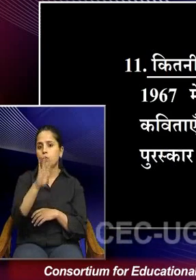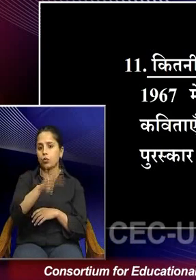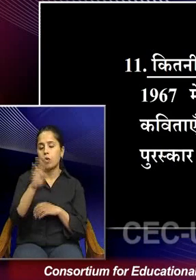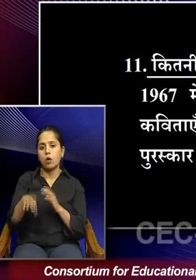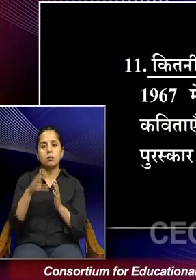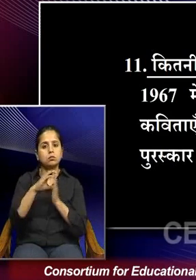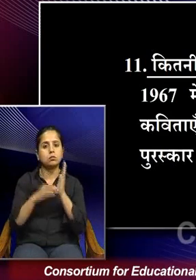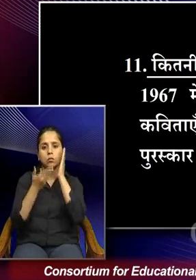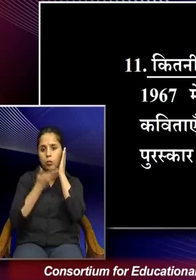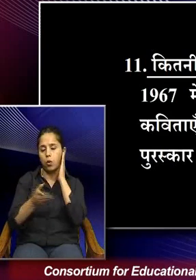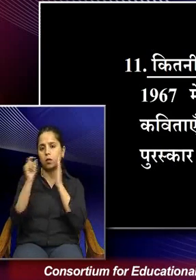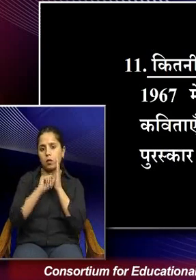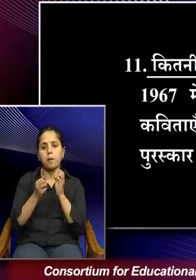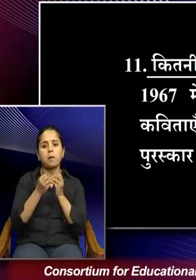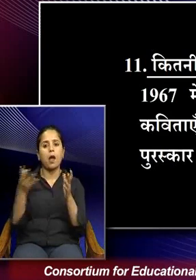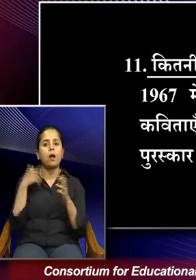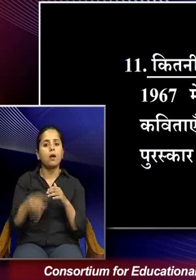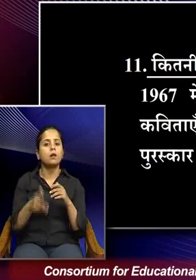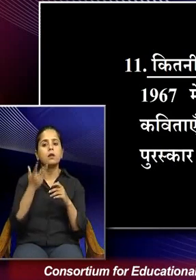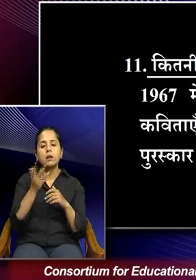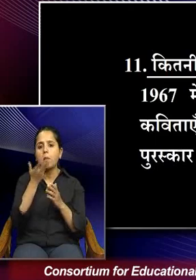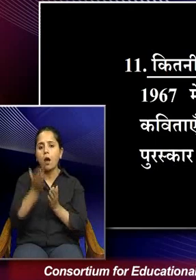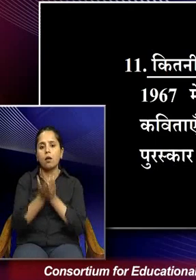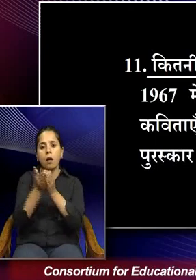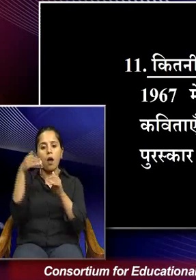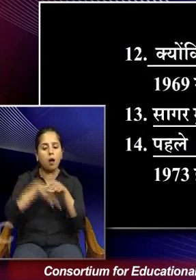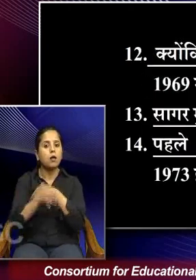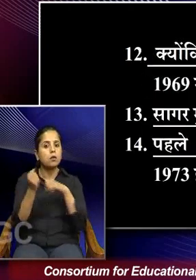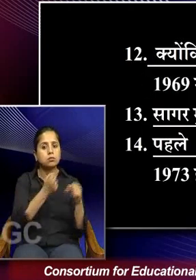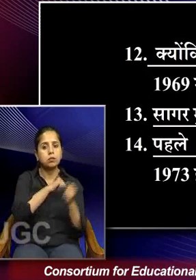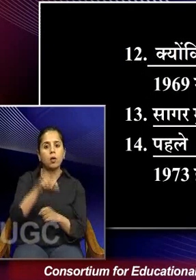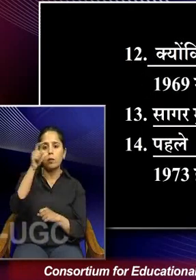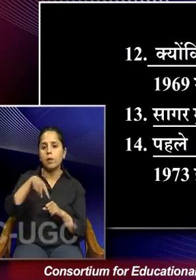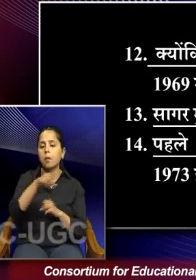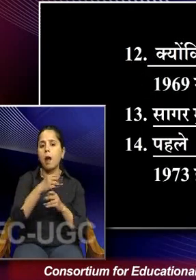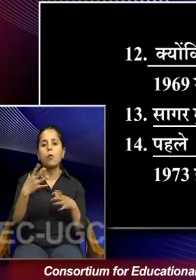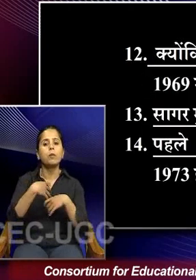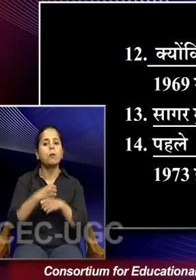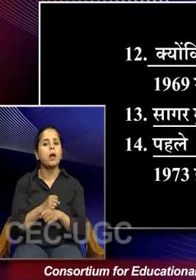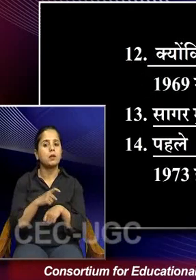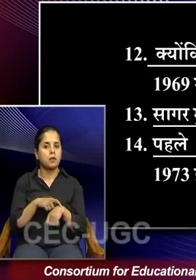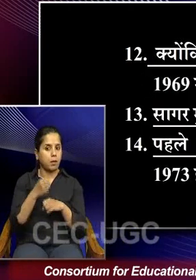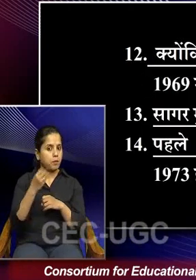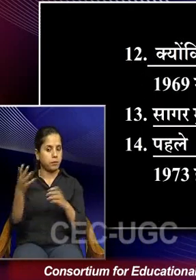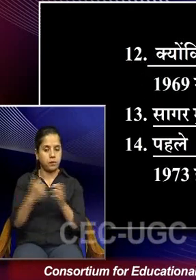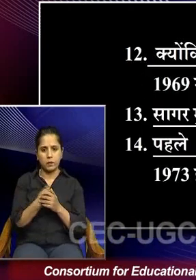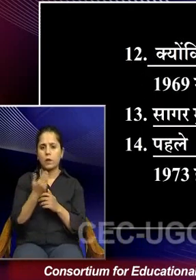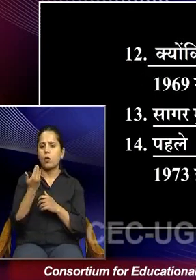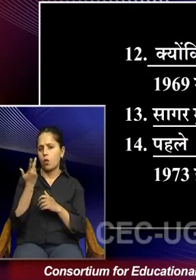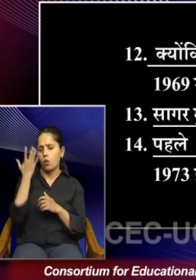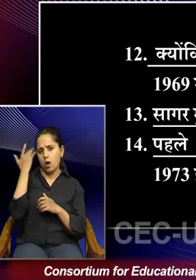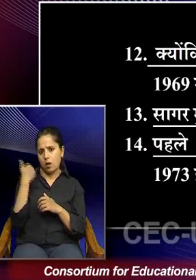का संग्रह कितनी नावन में कितनी बार कविता संग्रह के अंतर्गत किया गया क्योंकि मैं उसे जानता